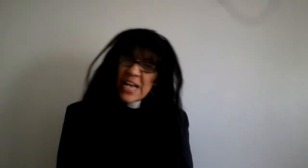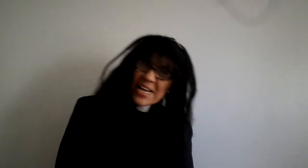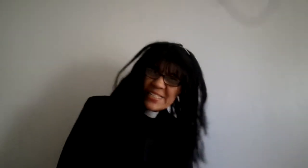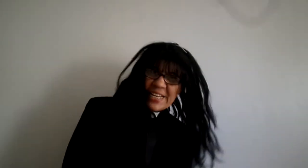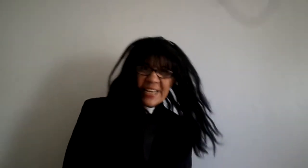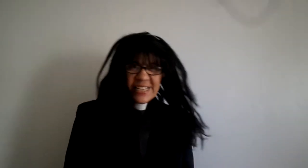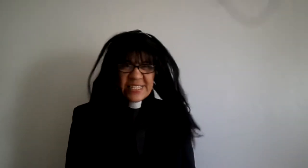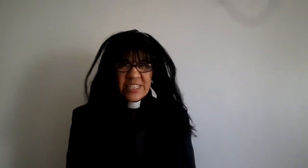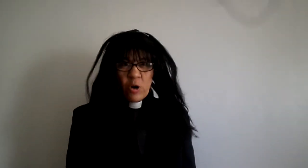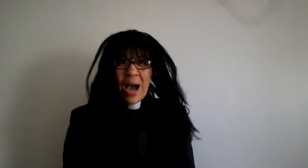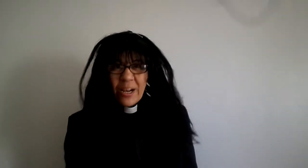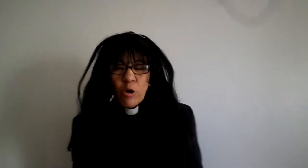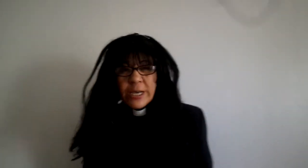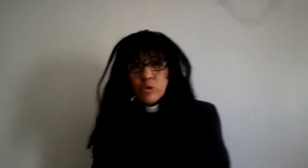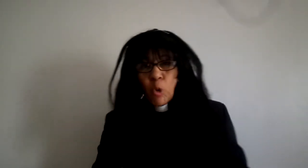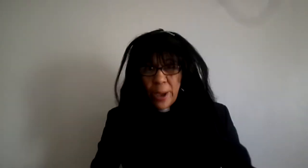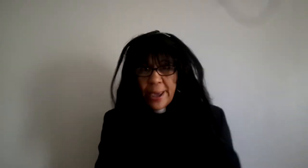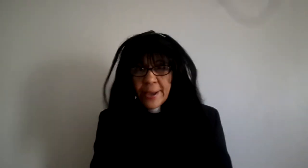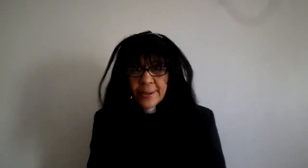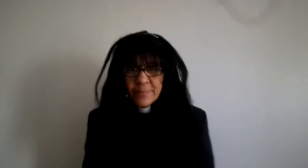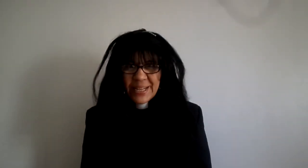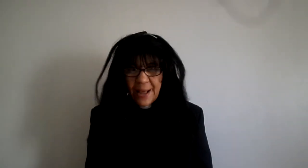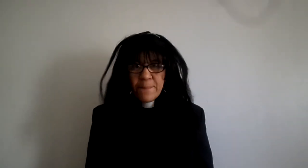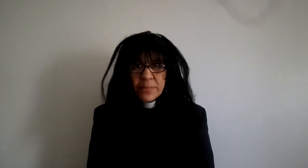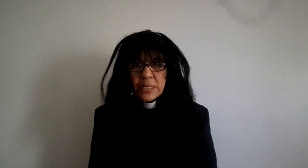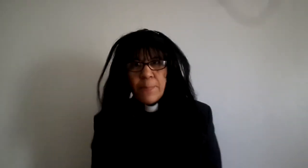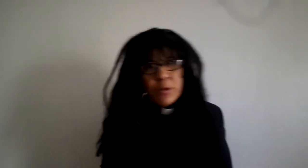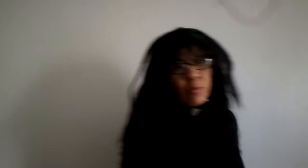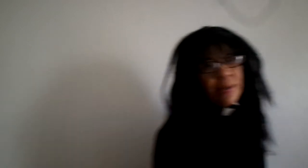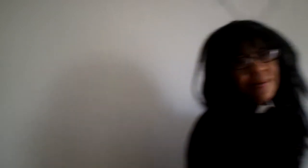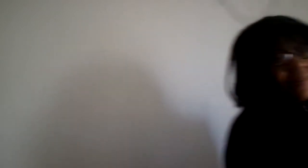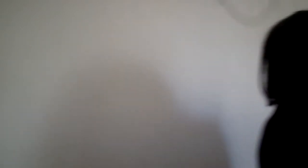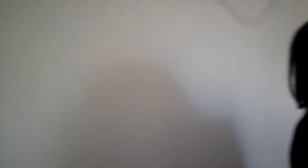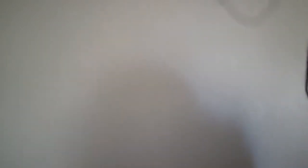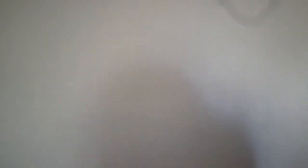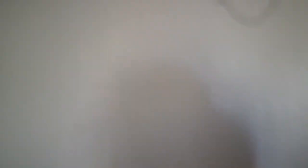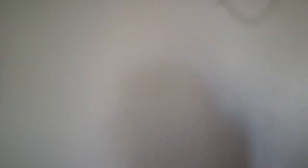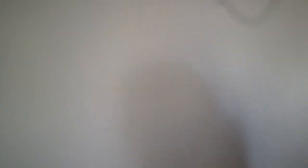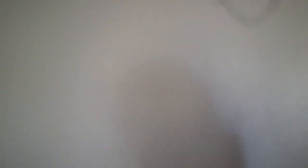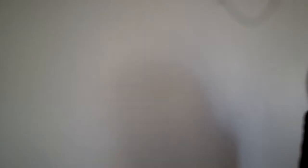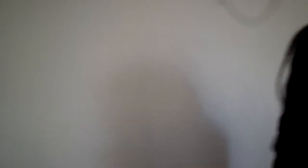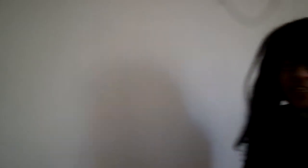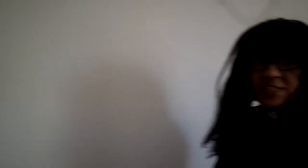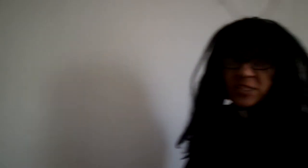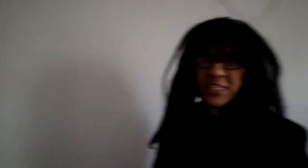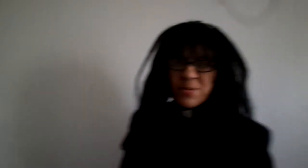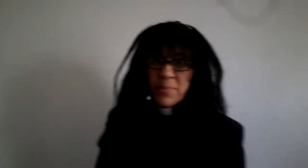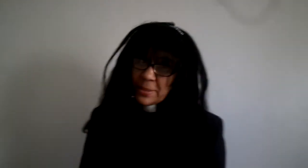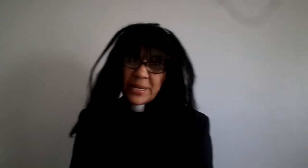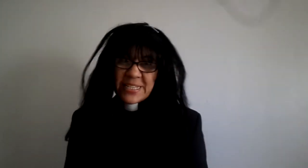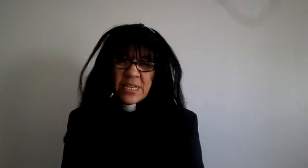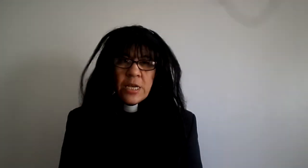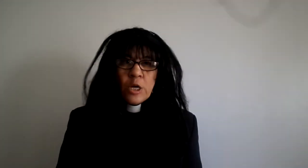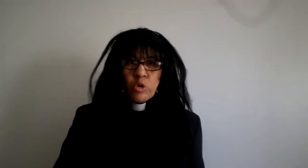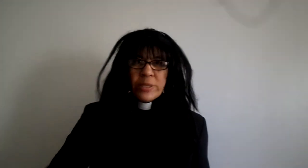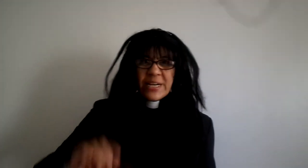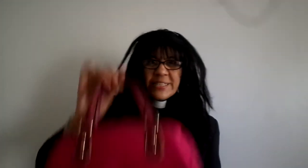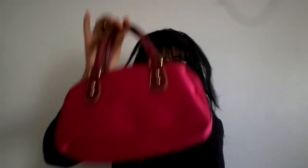Así es la creencia de Dios. Algo que tú ves, ¿verdad? Y después no ves. ¿Verdad que sí? Sucesivamente, ¿verdad que sí? Tú ves esta cartera